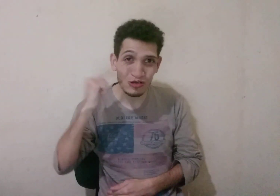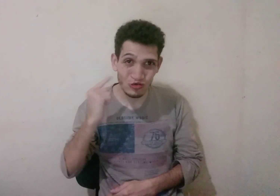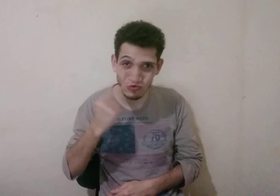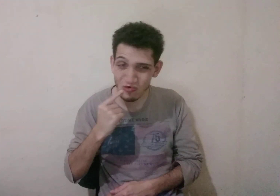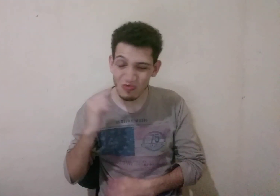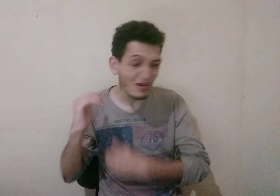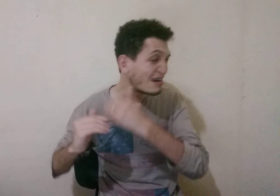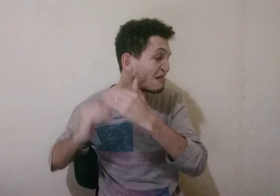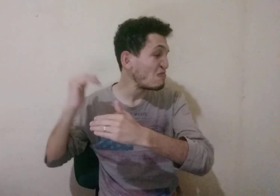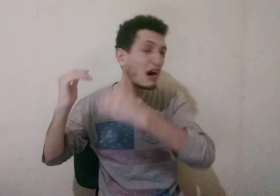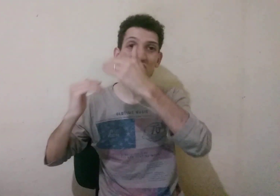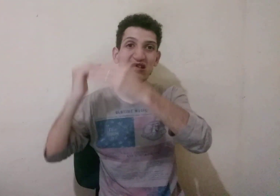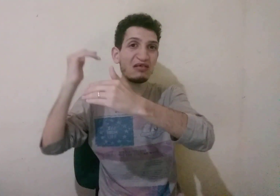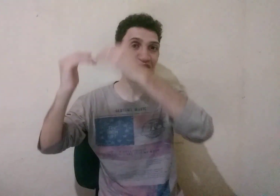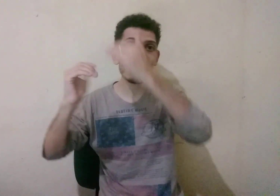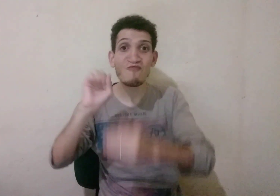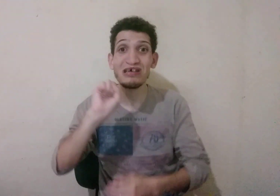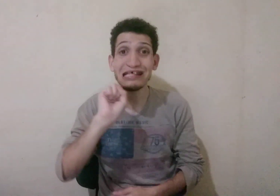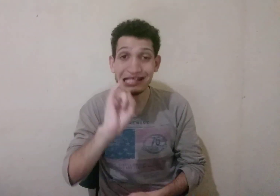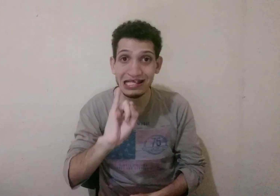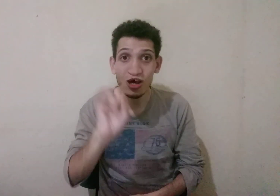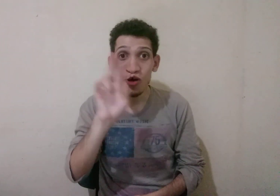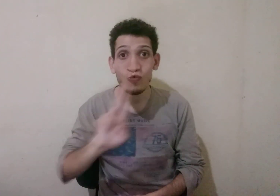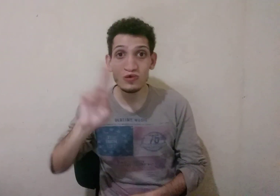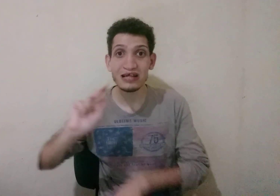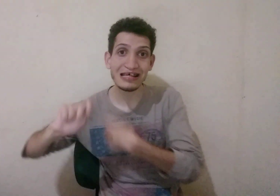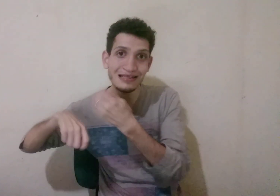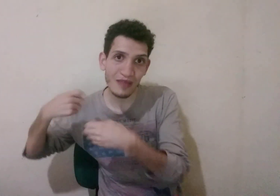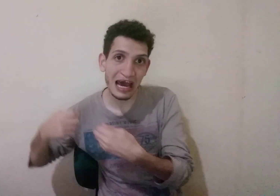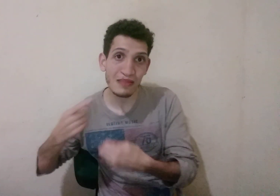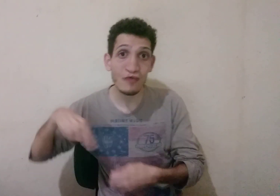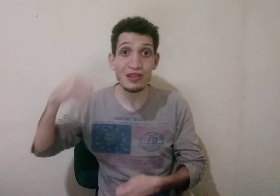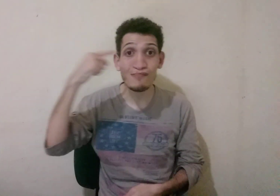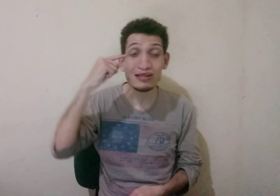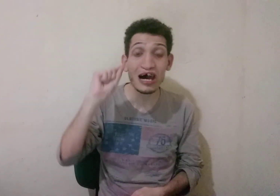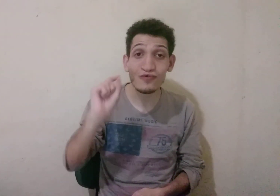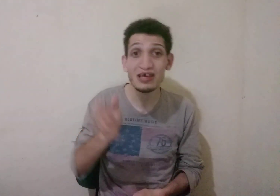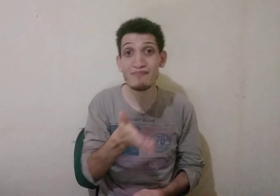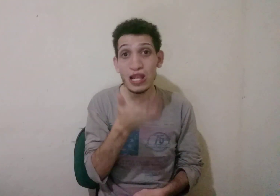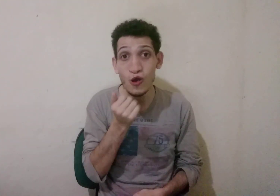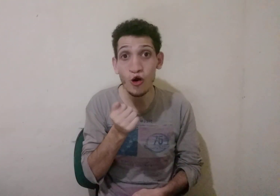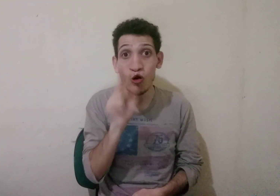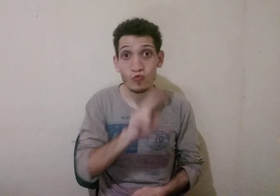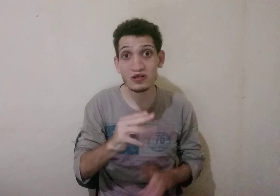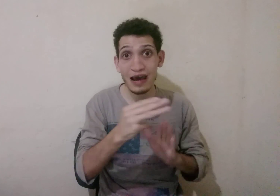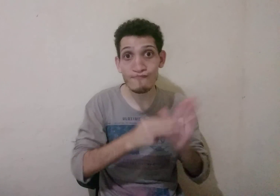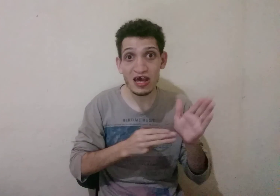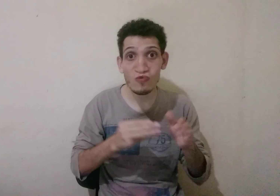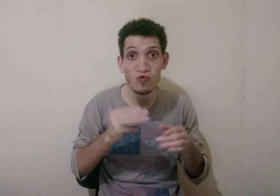que surdo não ia se desenvolver sem usar sinais. Então, pensavam que era melhor usar método